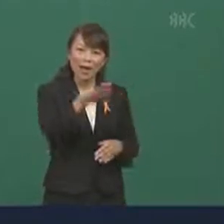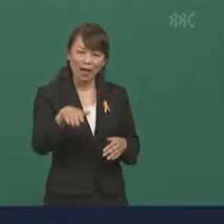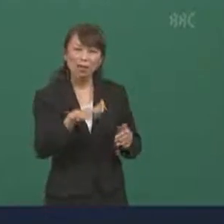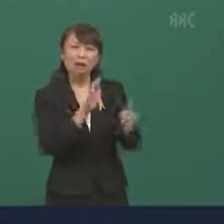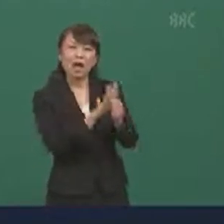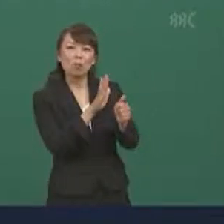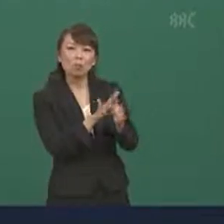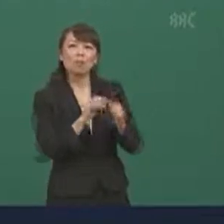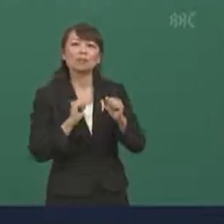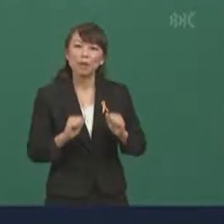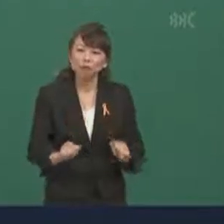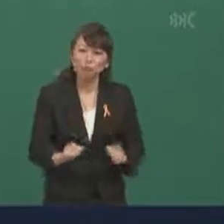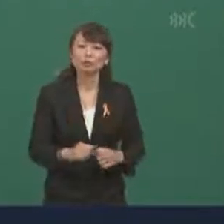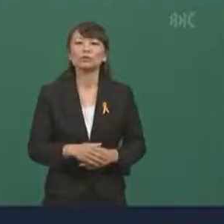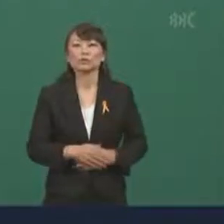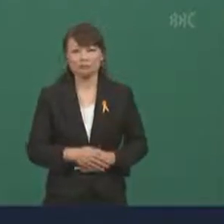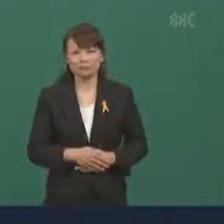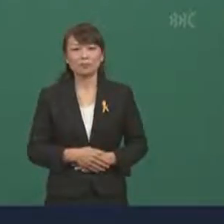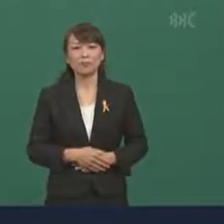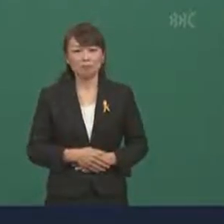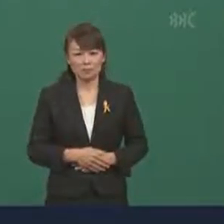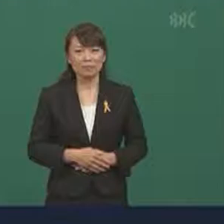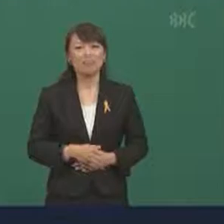ご家庭をサポートします。